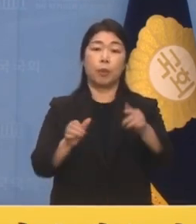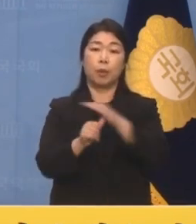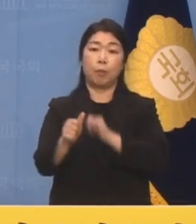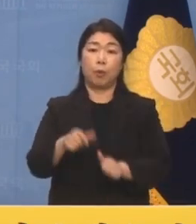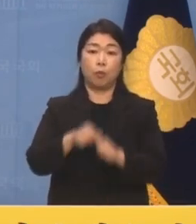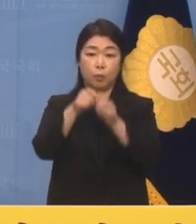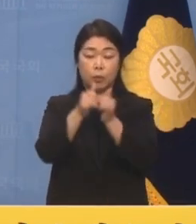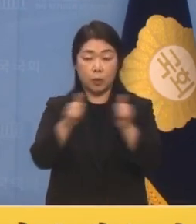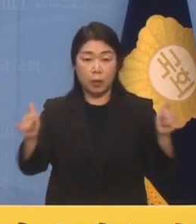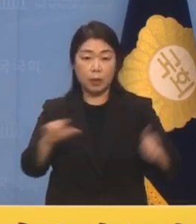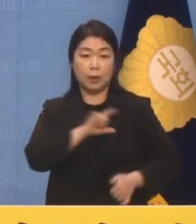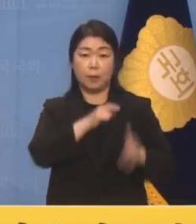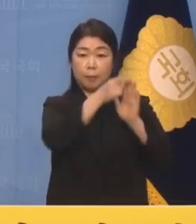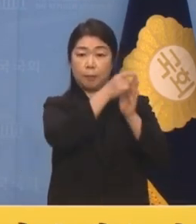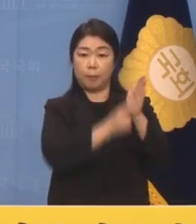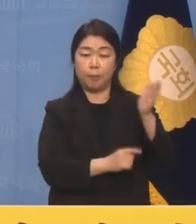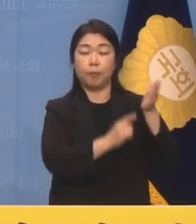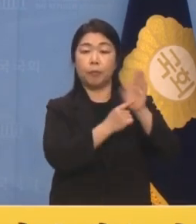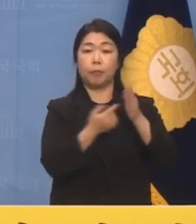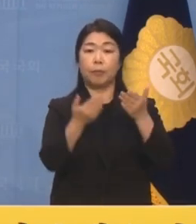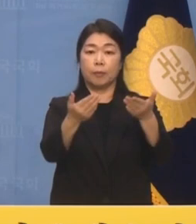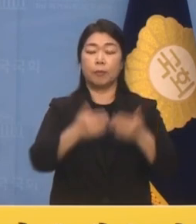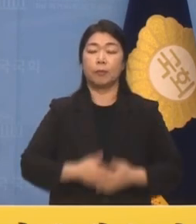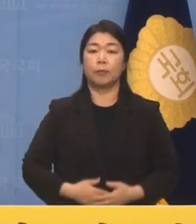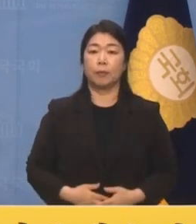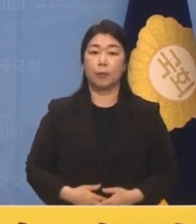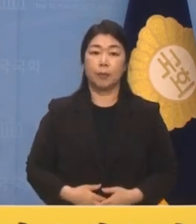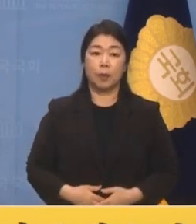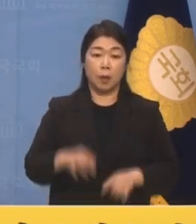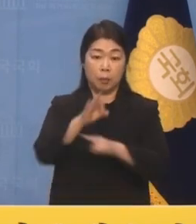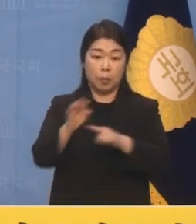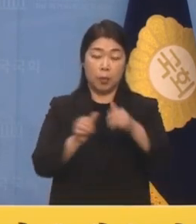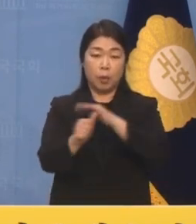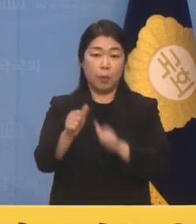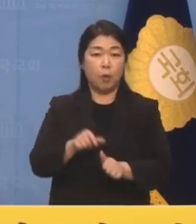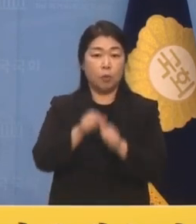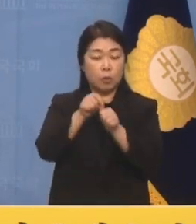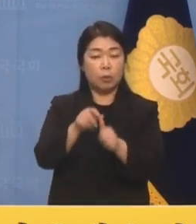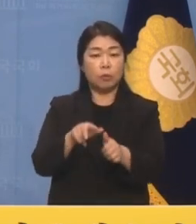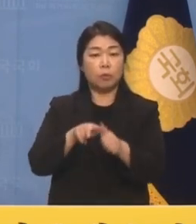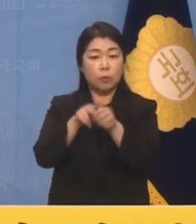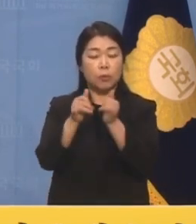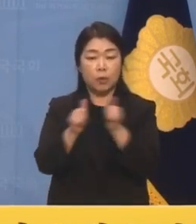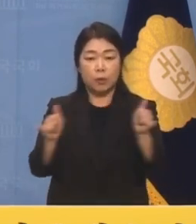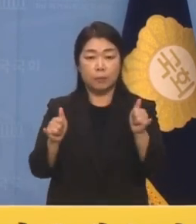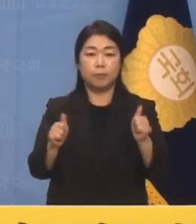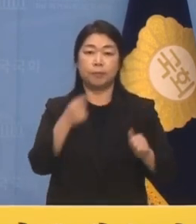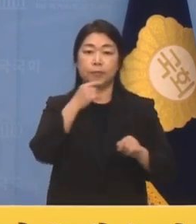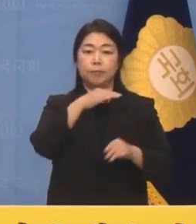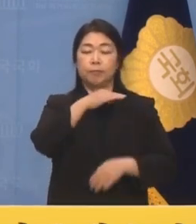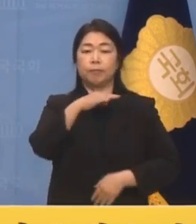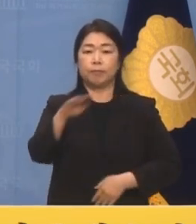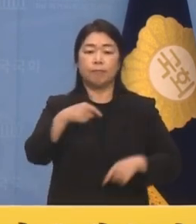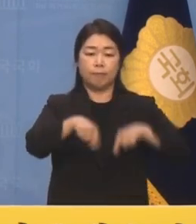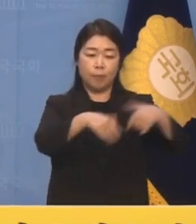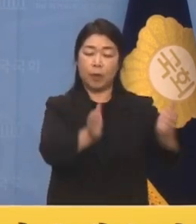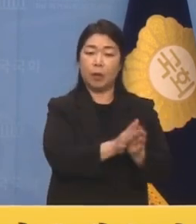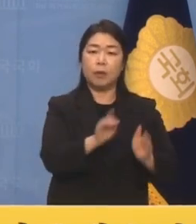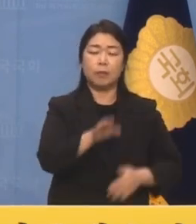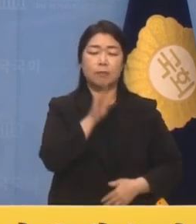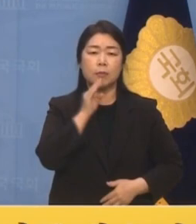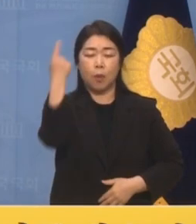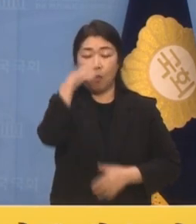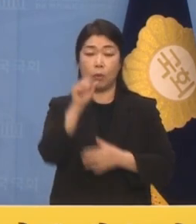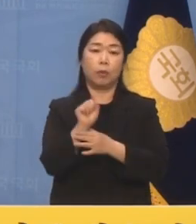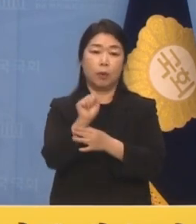설명을 드리려고 이 자리에 섰습니다. 비례대표 후보는 당의 총선에 있어서의 실질적인 얼굴이라고 할 수